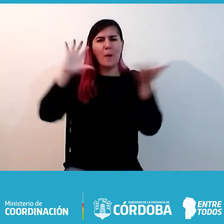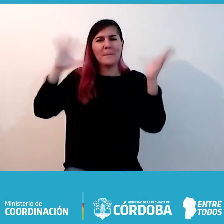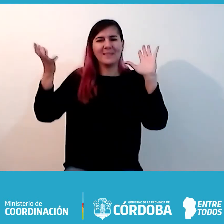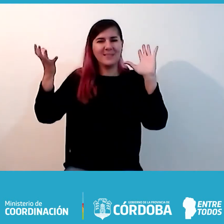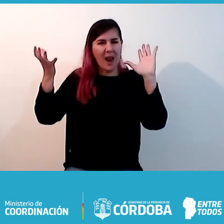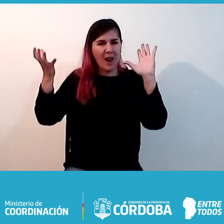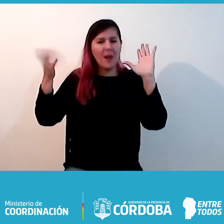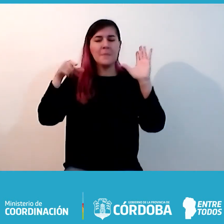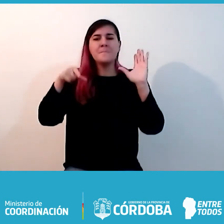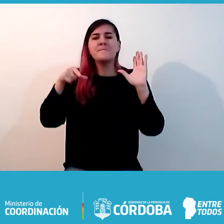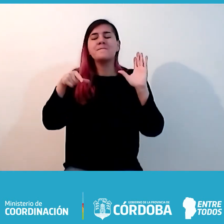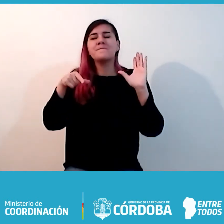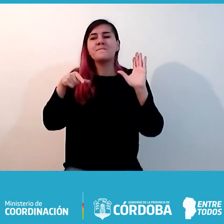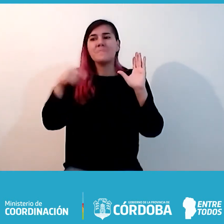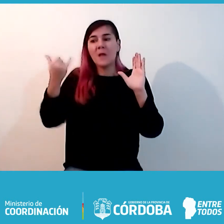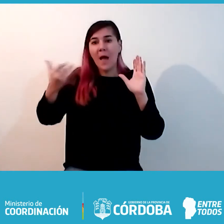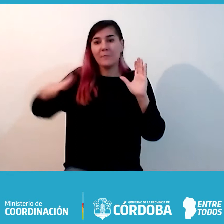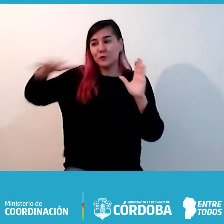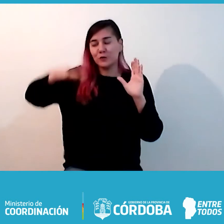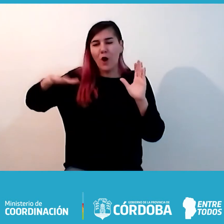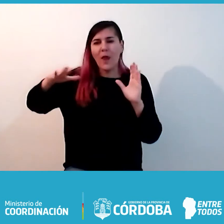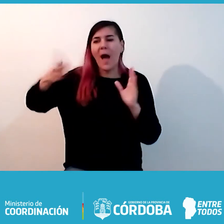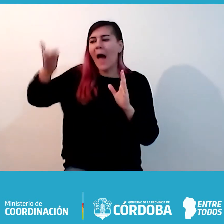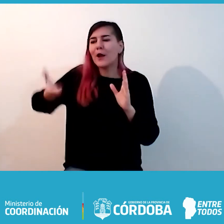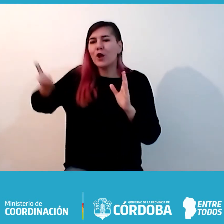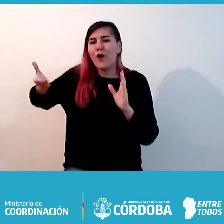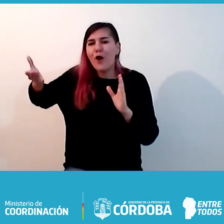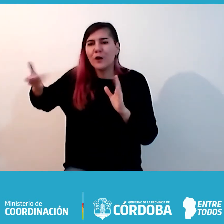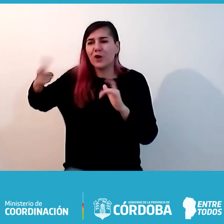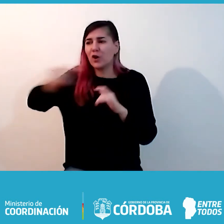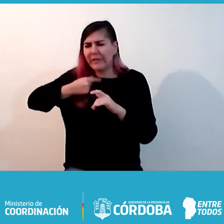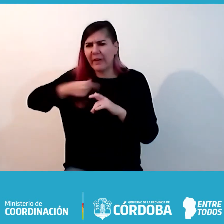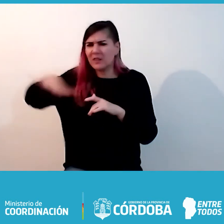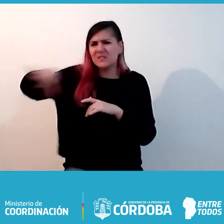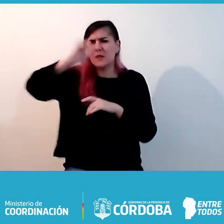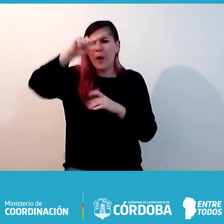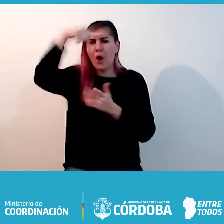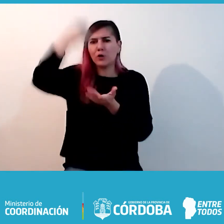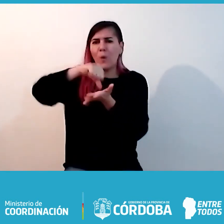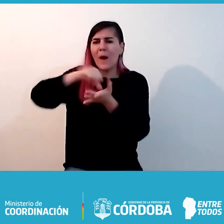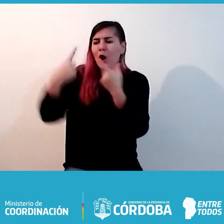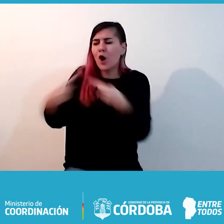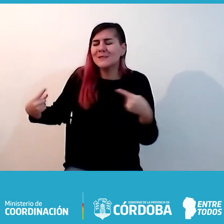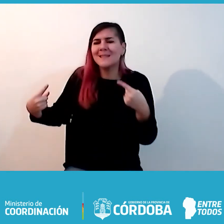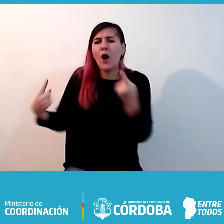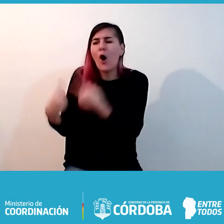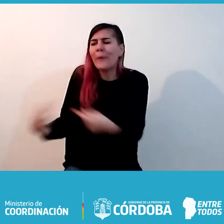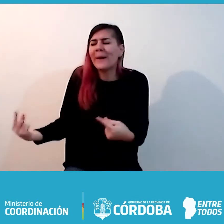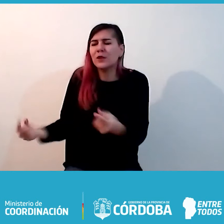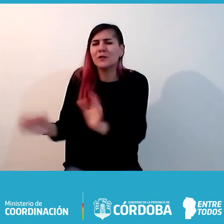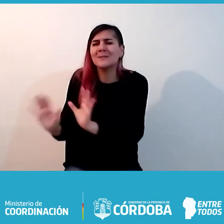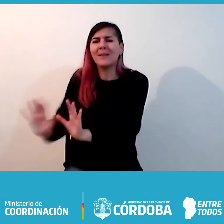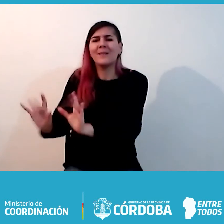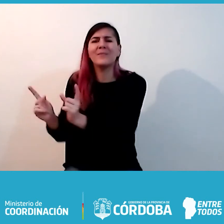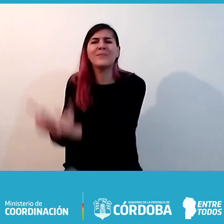cultura y toda la parte arqueológica y que quieren mover de lugar. Son cosas, objetos inamovibles, que es parte de